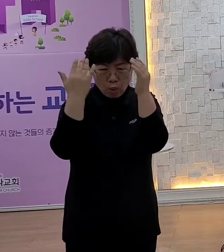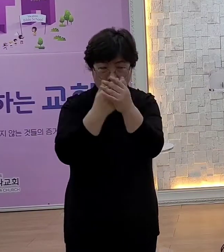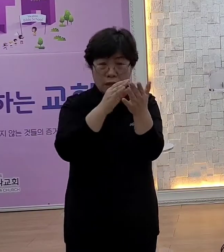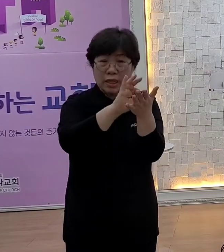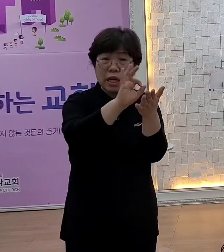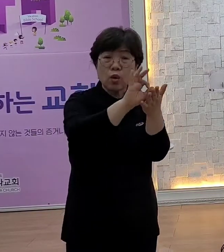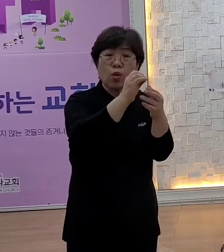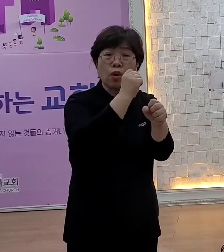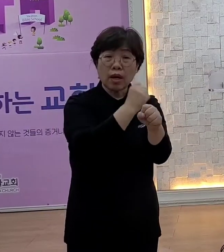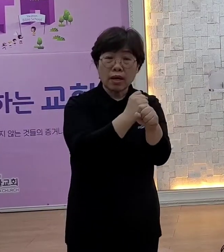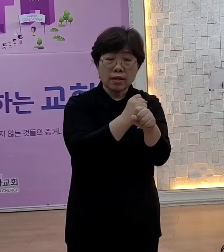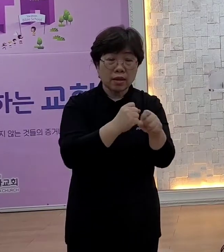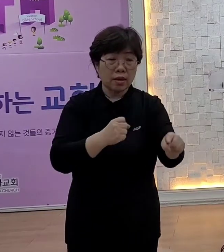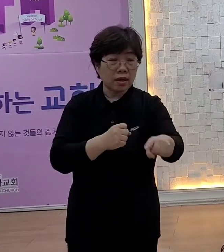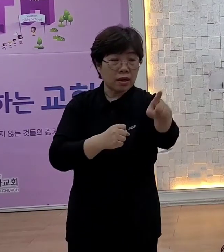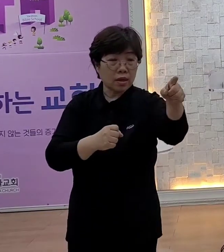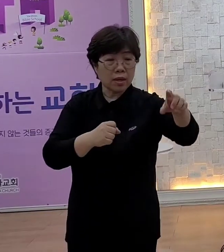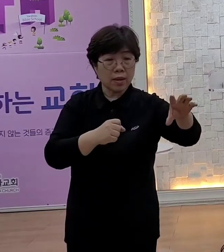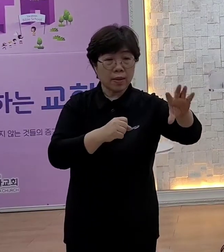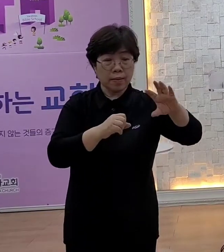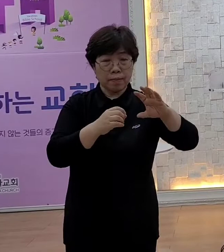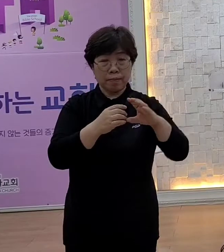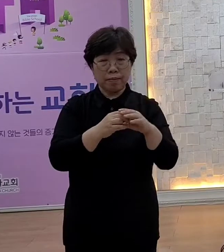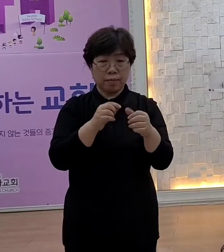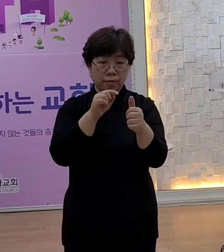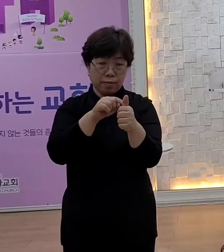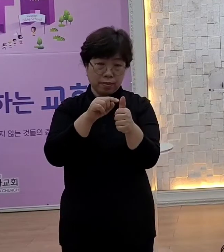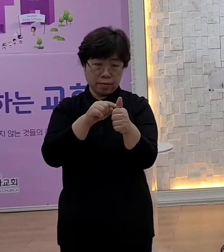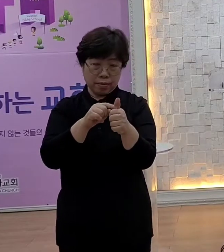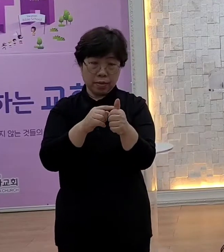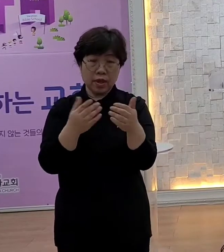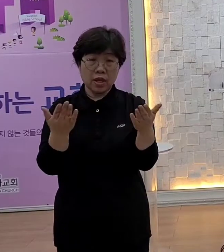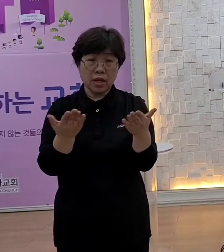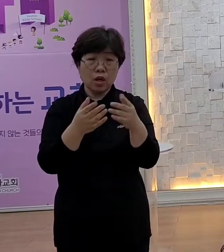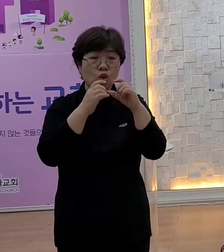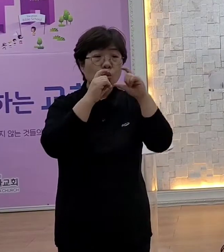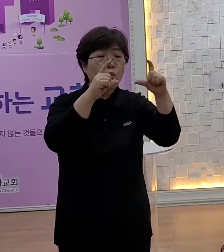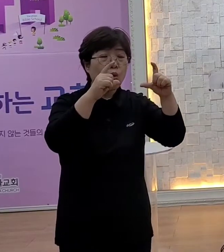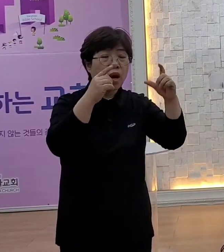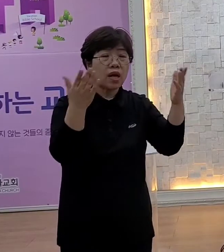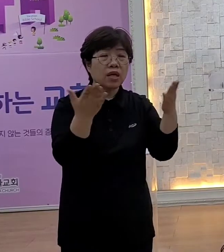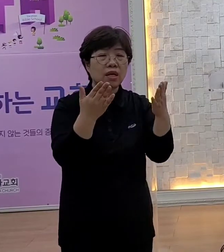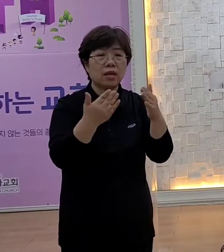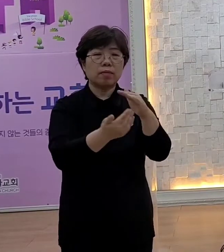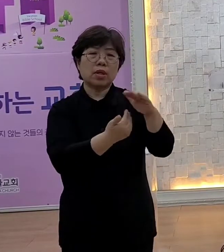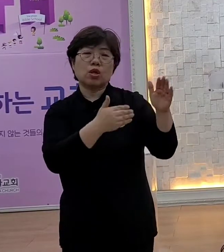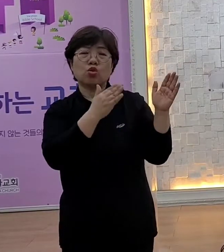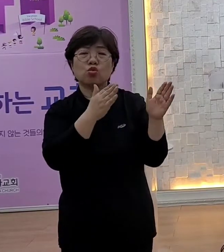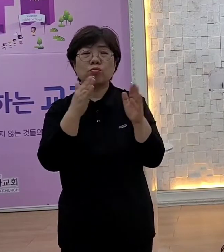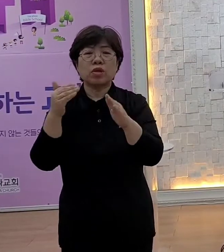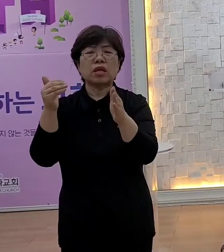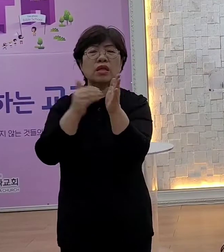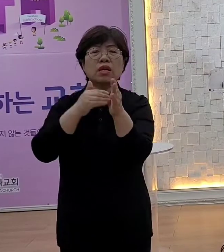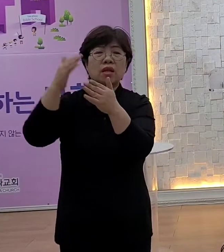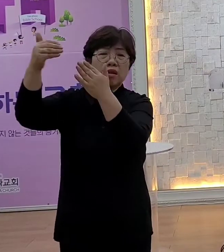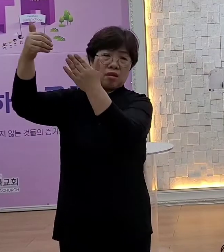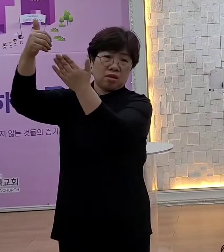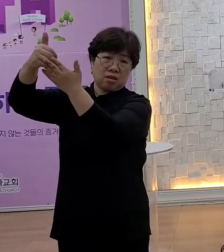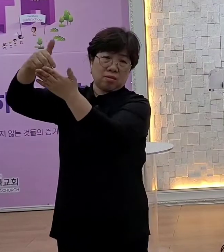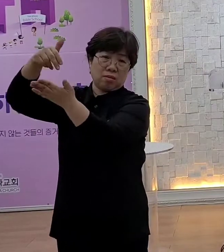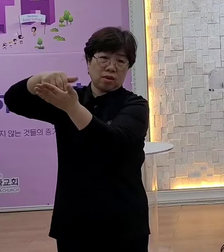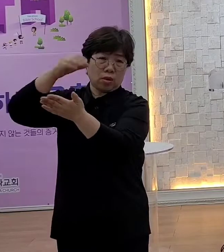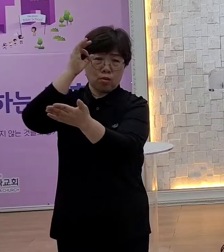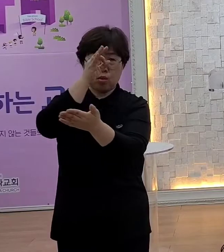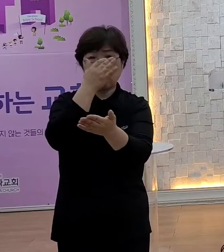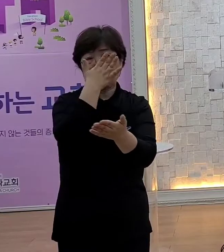거예요? 지금 이 요나의 사역을 미리 이미 준비하고 계셨다라는 것을 보게